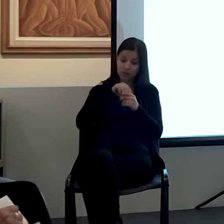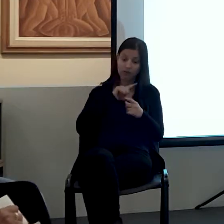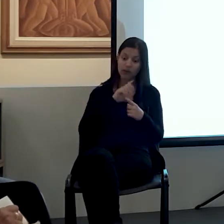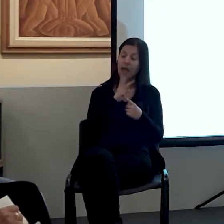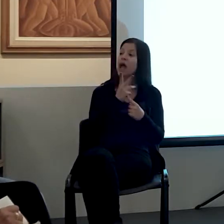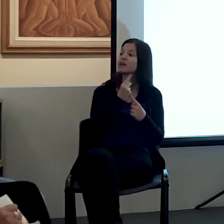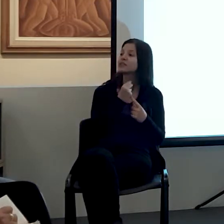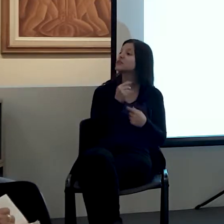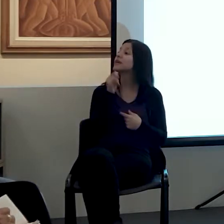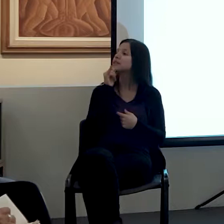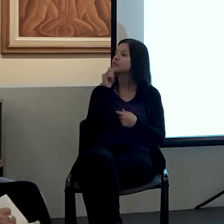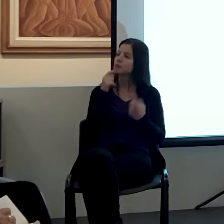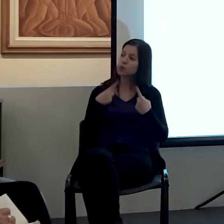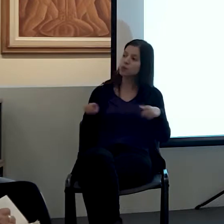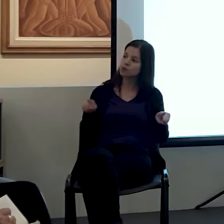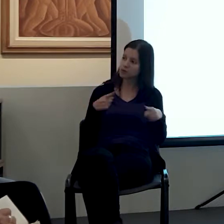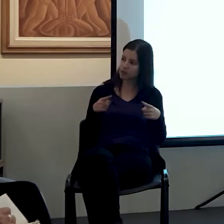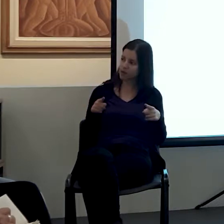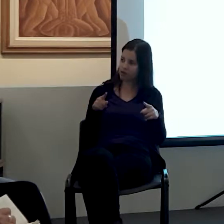exemplo.